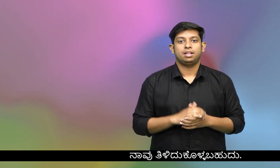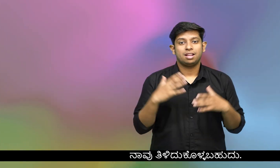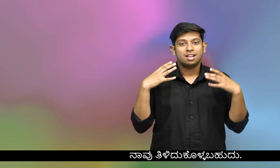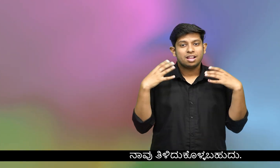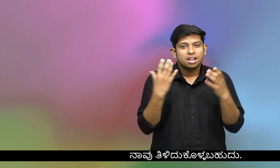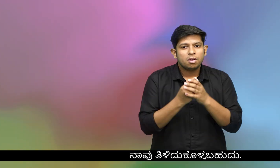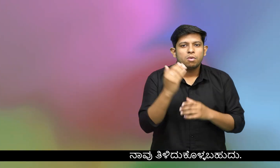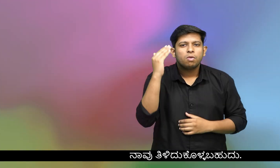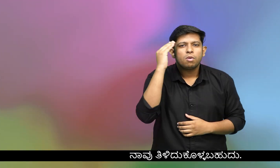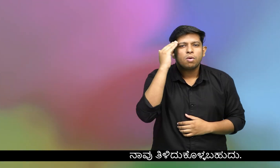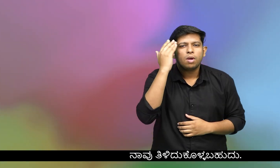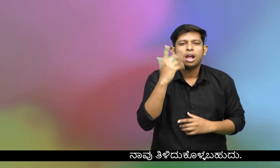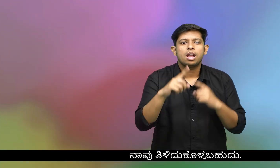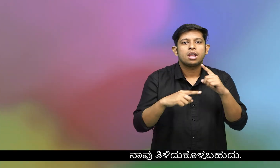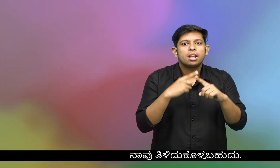ನಾವು ತಿಳಿದುಕೊಳ್ಳಬಹುದು.